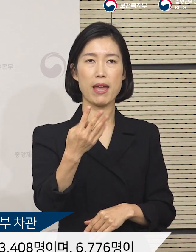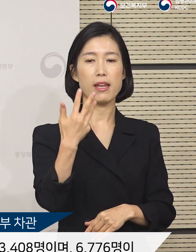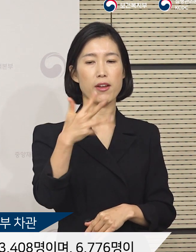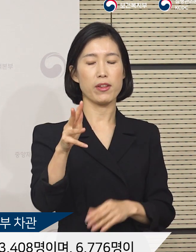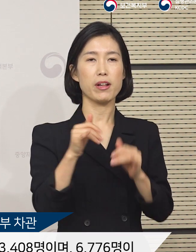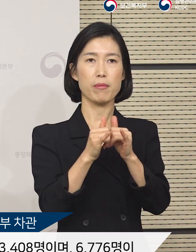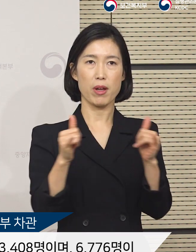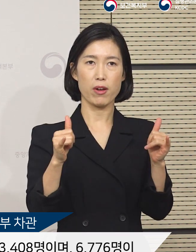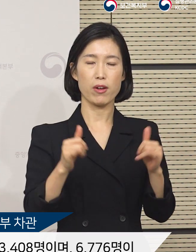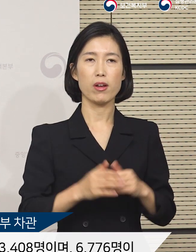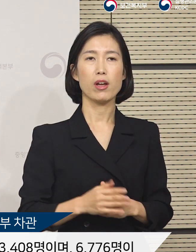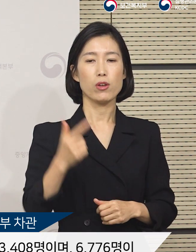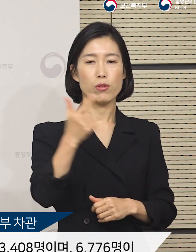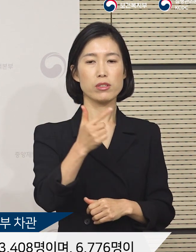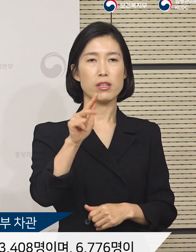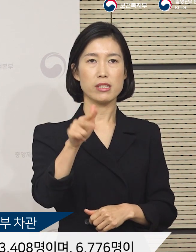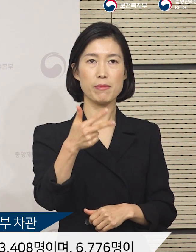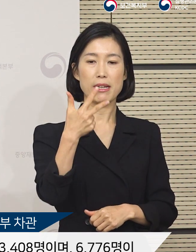3,408명이며